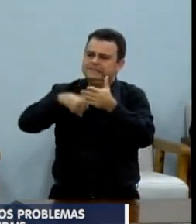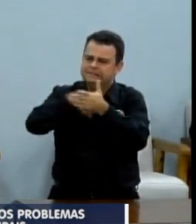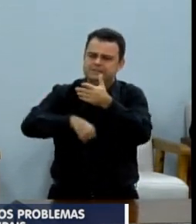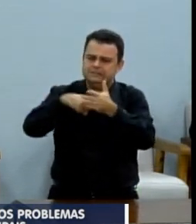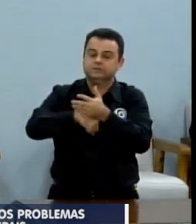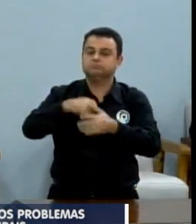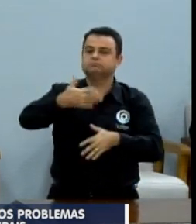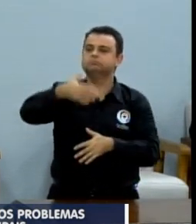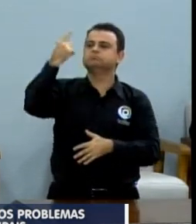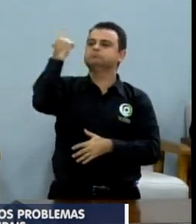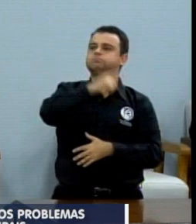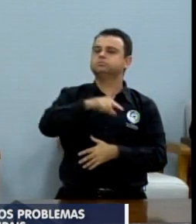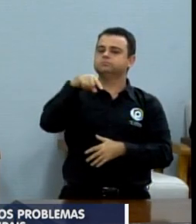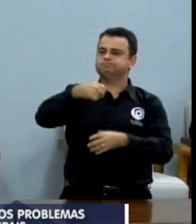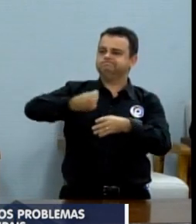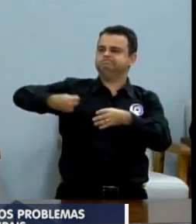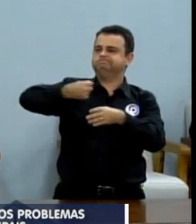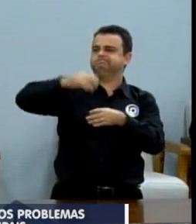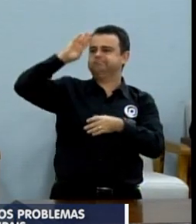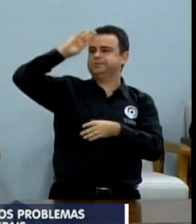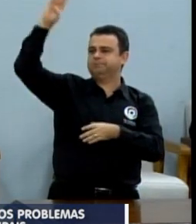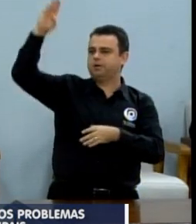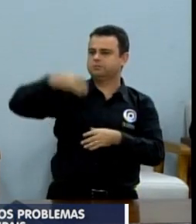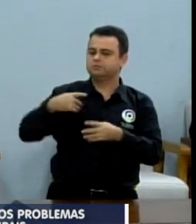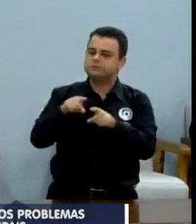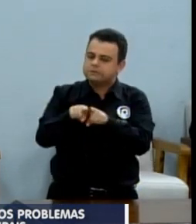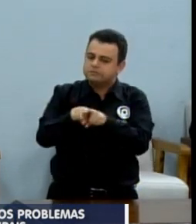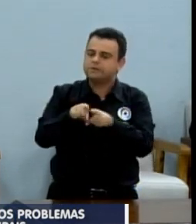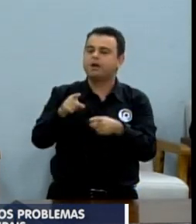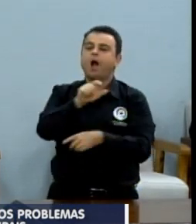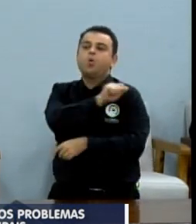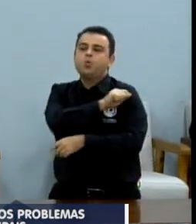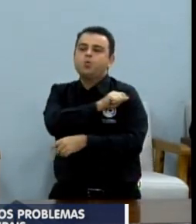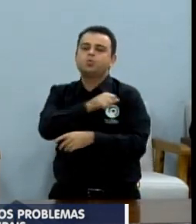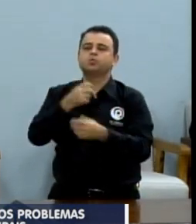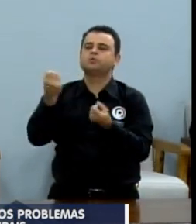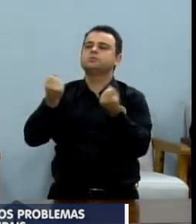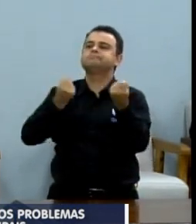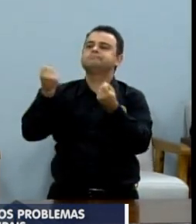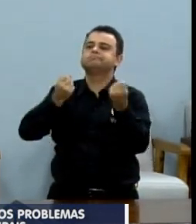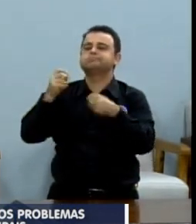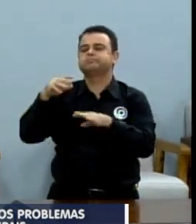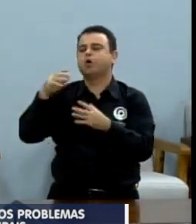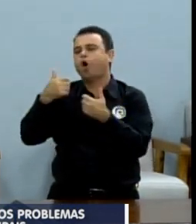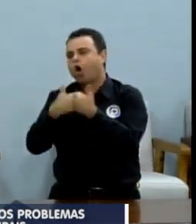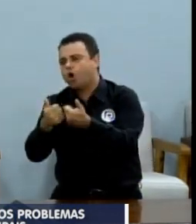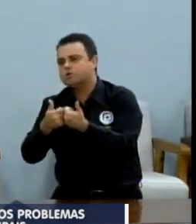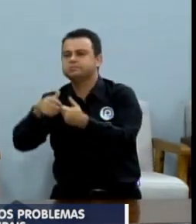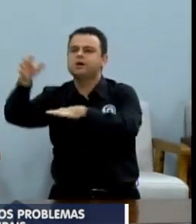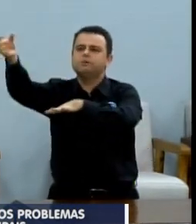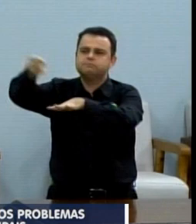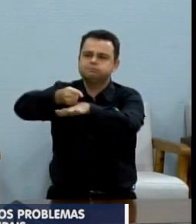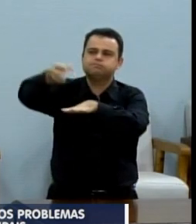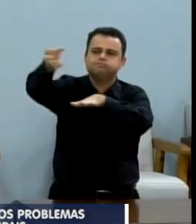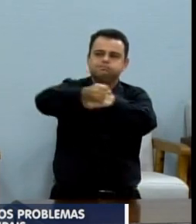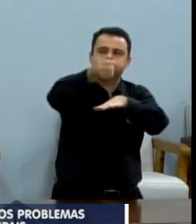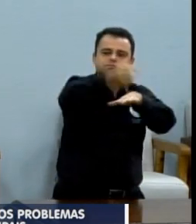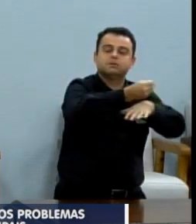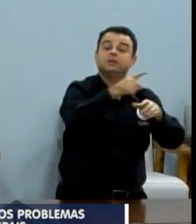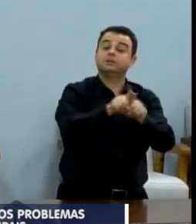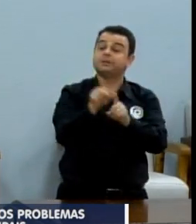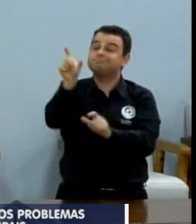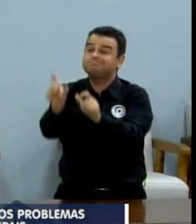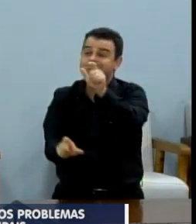E você tem a mobilidade o transporte para alguns alunos e você tem o que os profissionais o ser humano